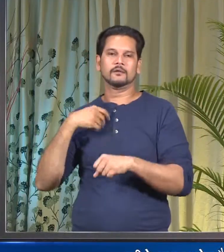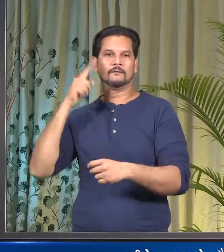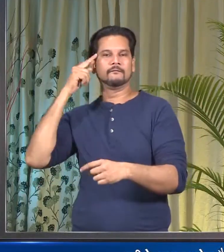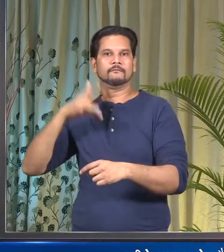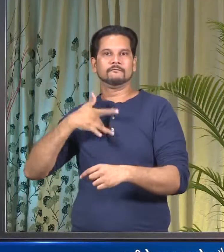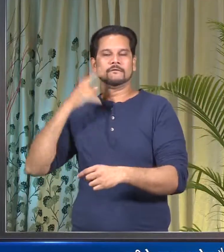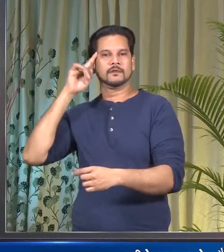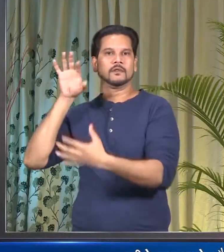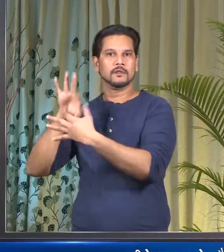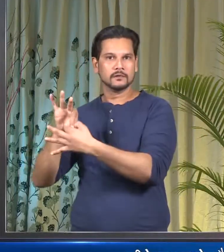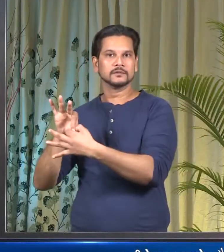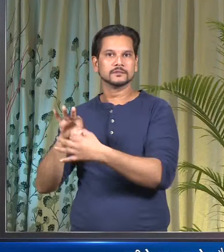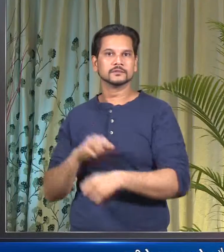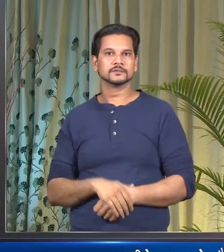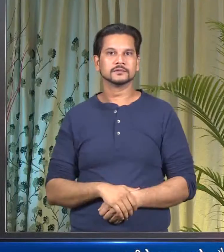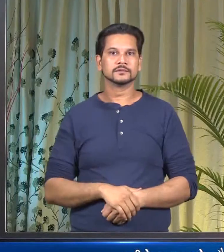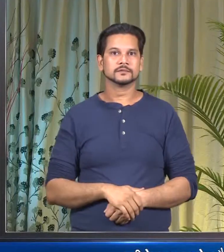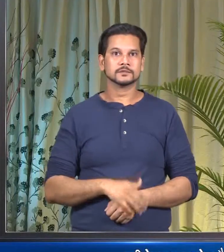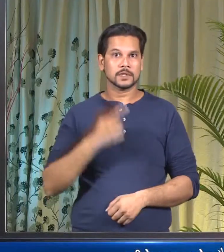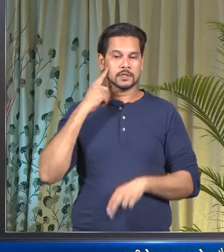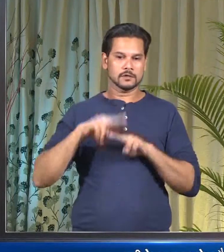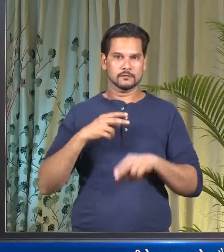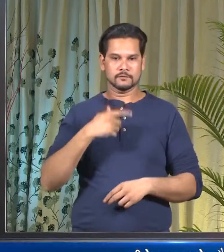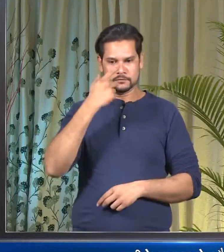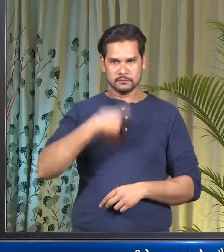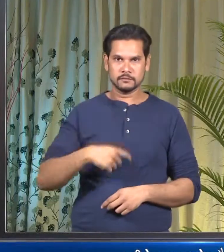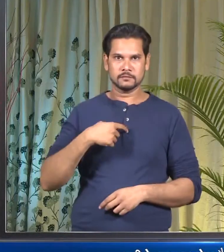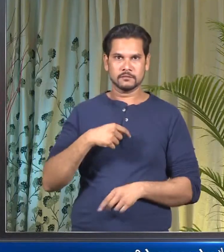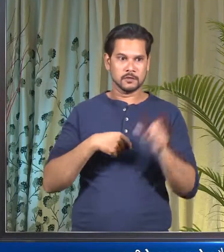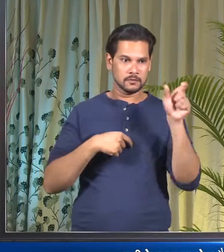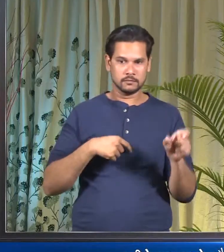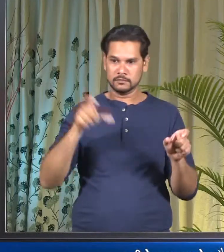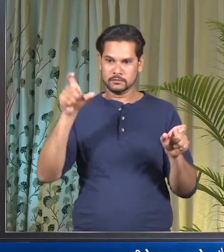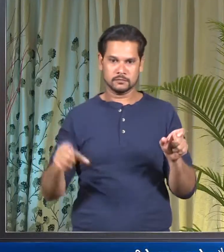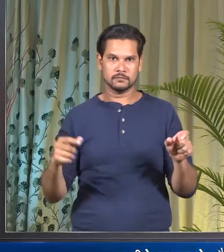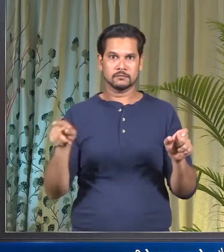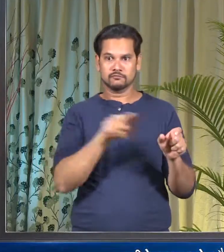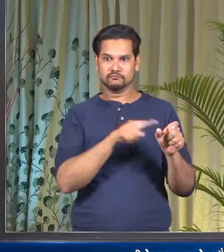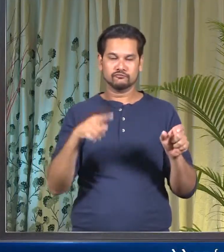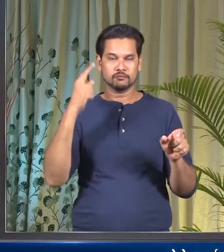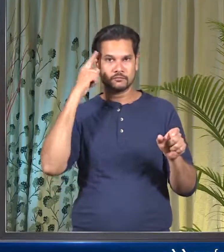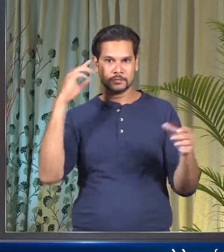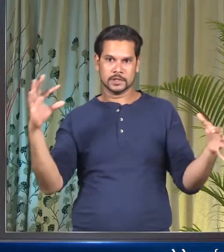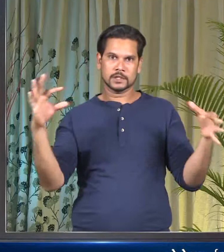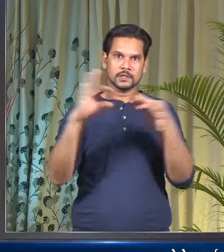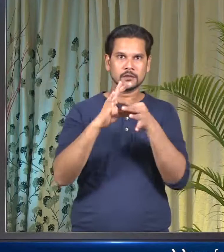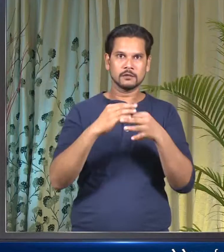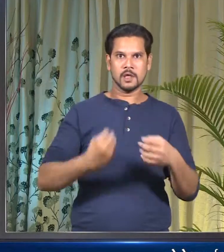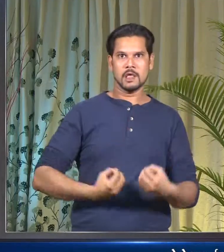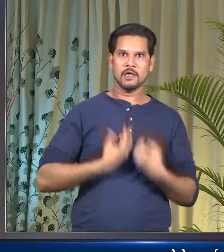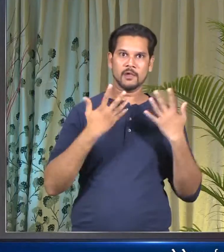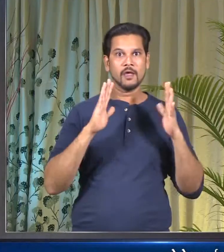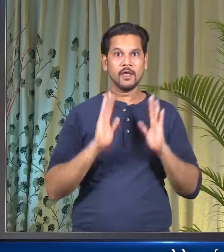व्यक्ती को याद करने से जब व्यक्ती उसका response देता है तो खुशी होती है सोचो